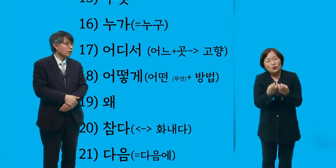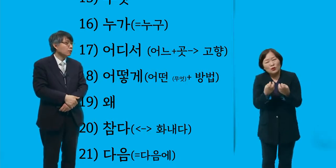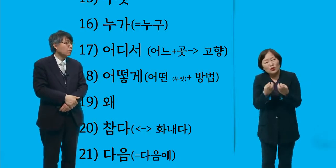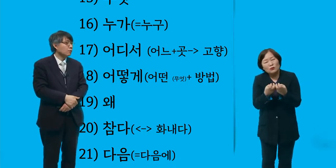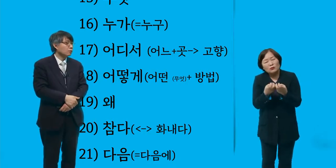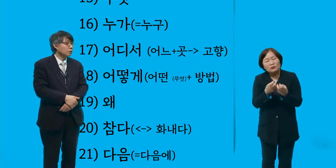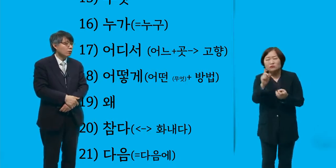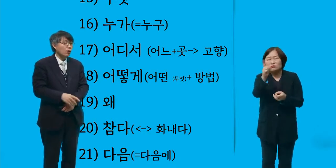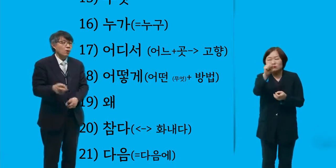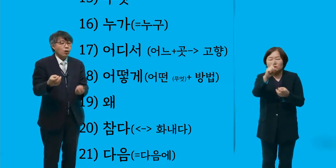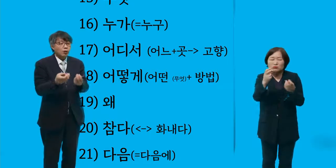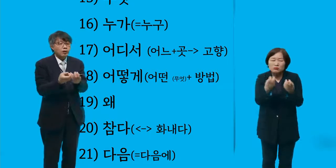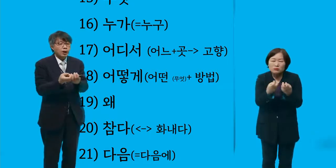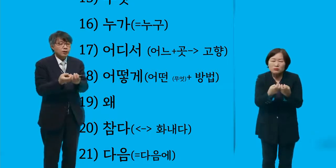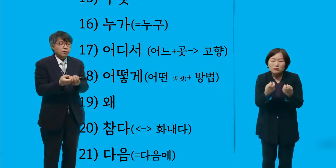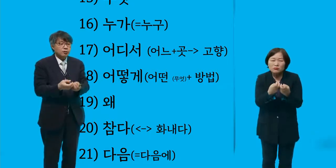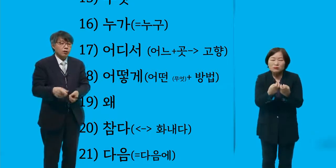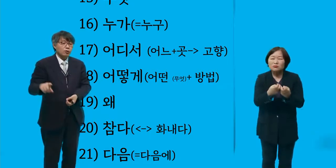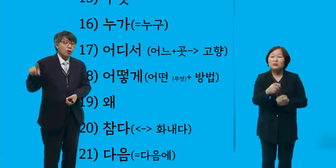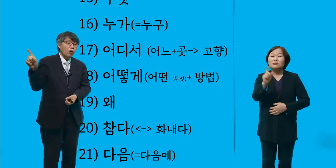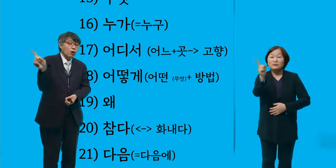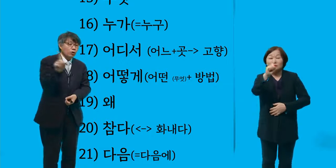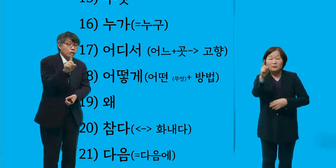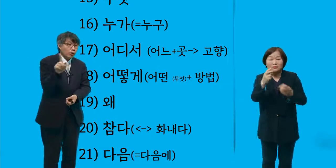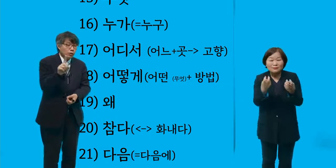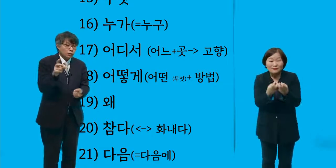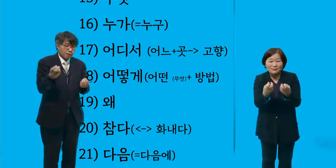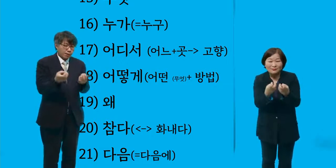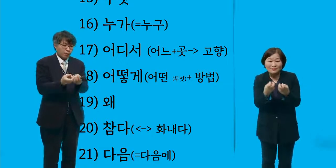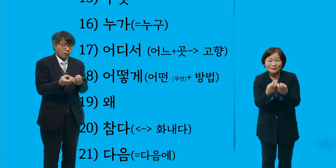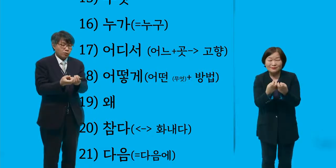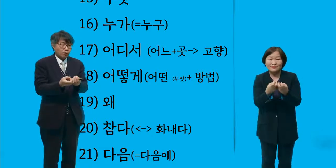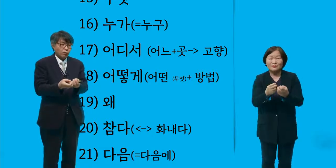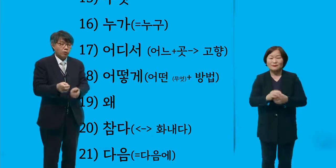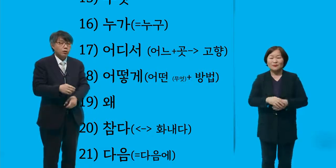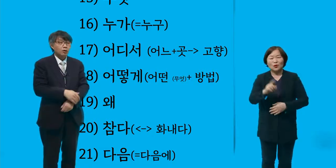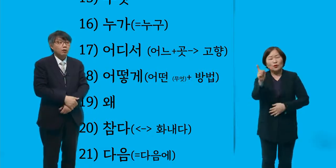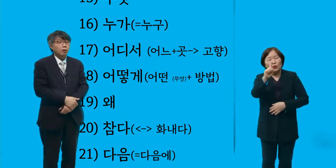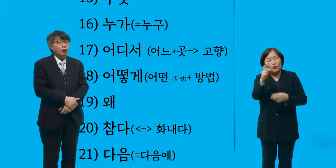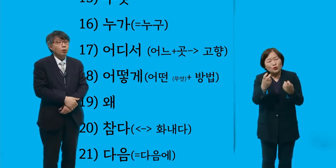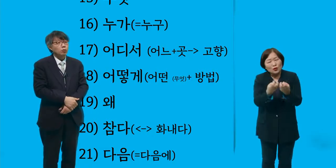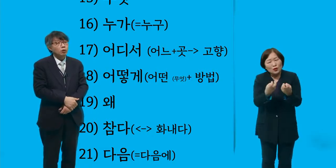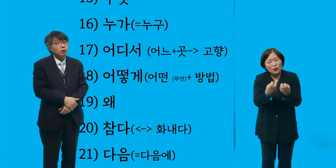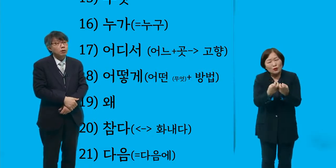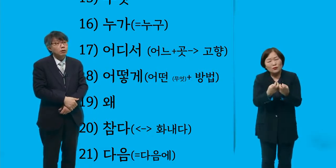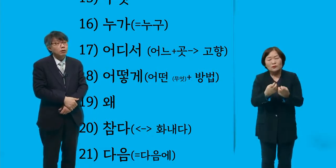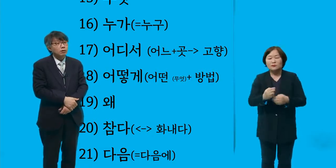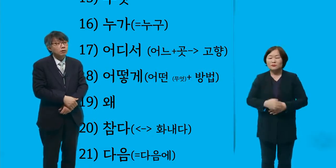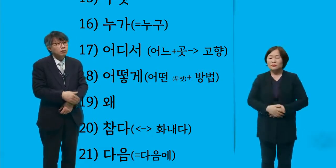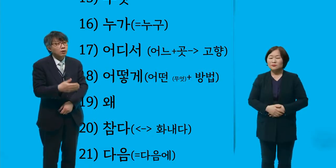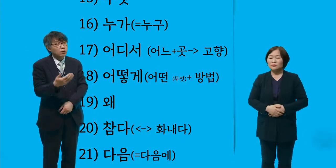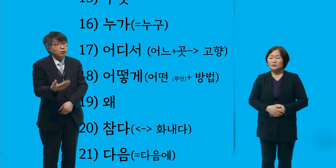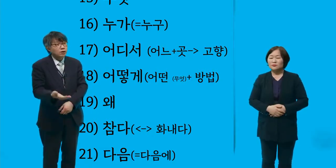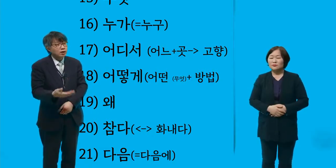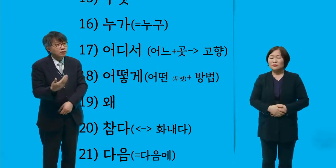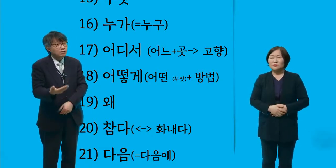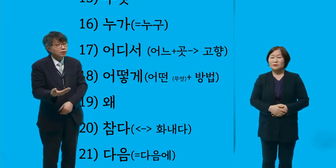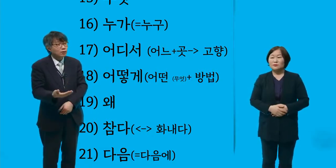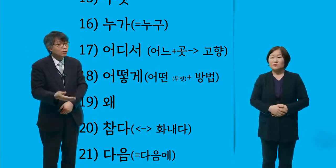어떤 방법으로, 어떻게 이렇게 쓰기도 하고요. 어떤 방법으로. 어떻게 이렇게 공부를 잘하게 됐어요? 어떻게